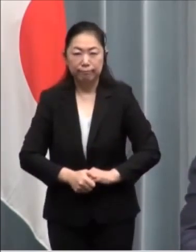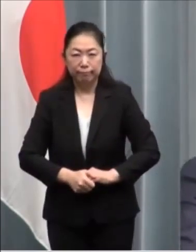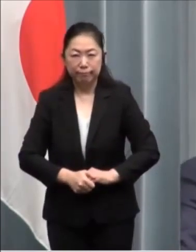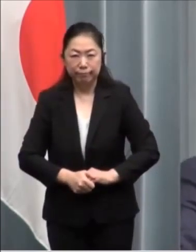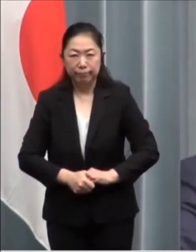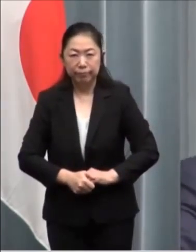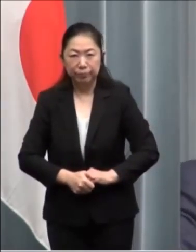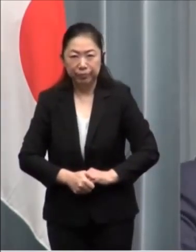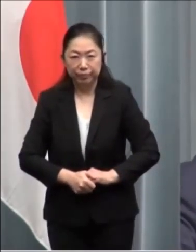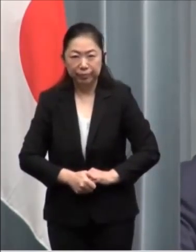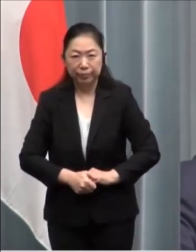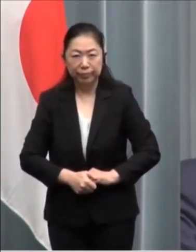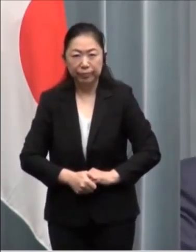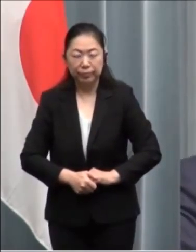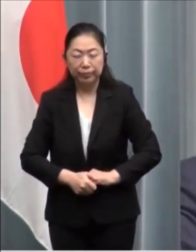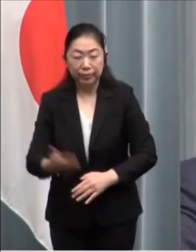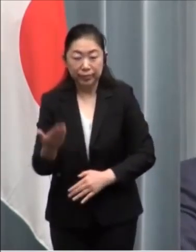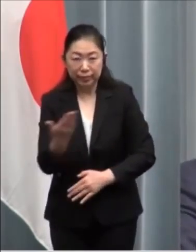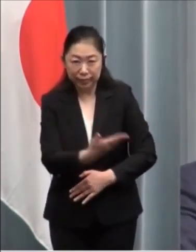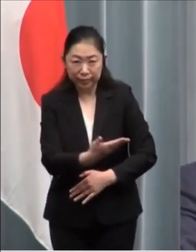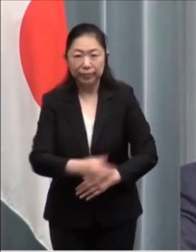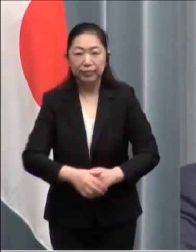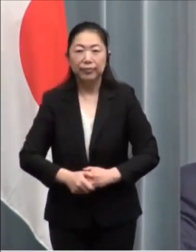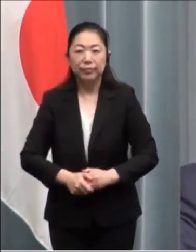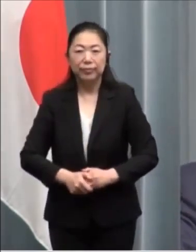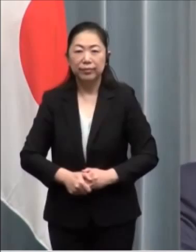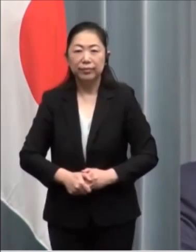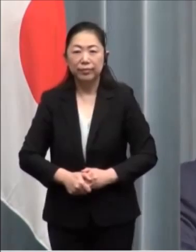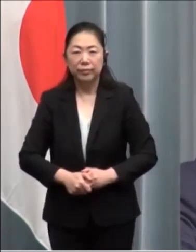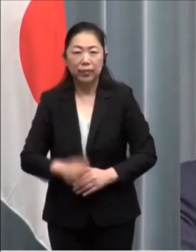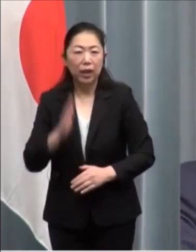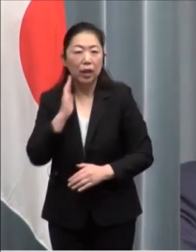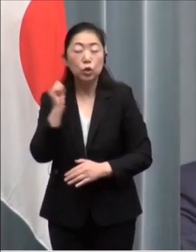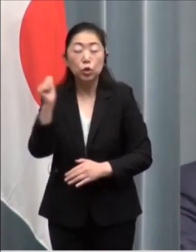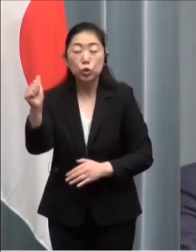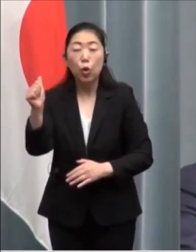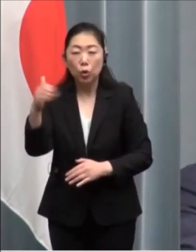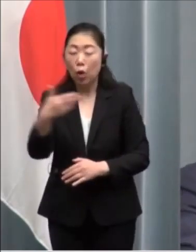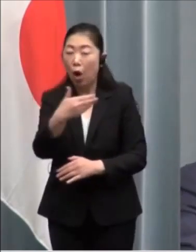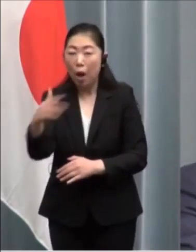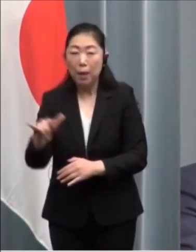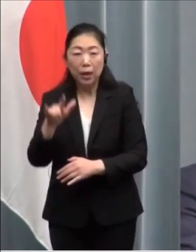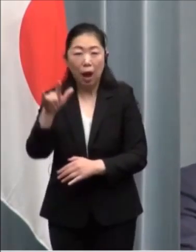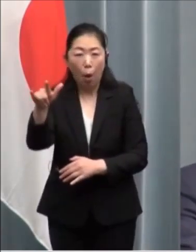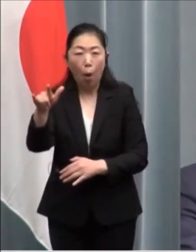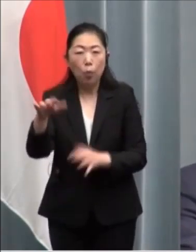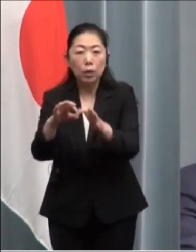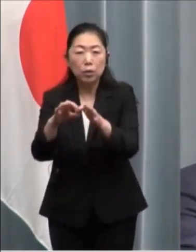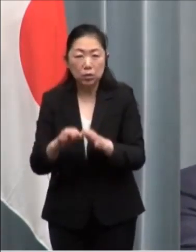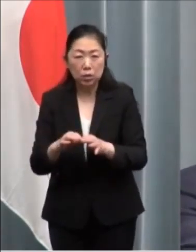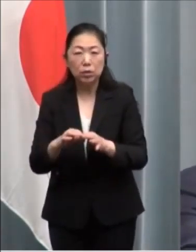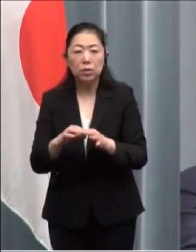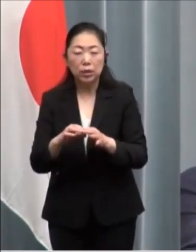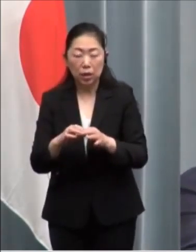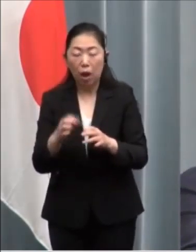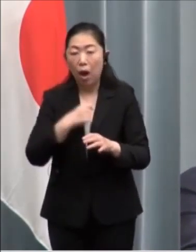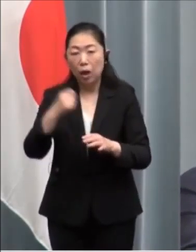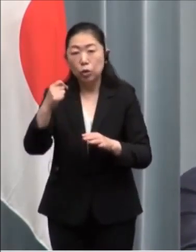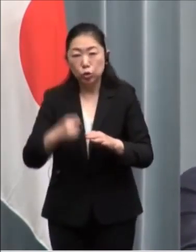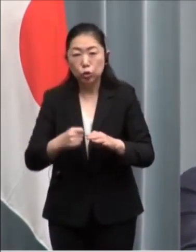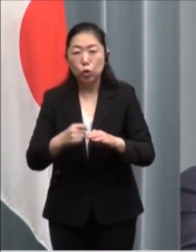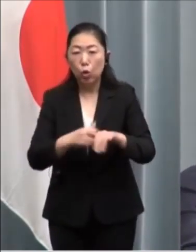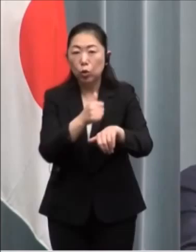事さん、はい、 すみません、日本テレビ柳沢です。すみません、総理のワシントン訪問なんですけれども、同時期に中国の習近平国家主